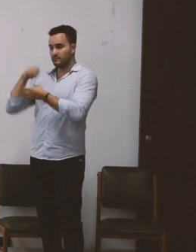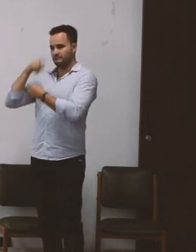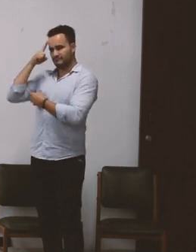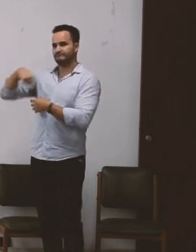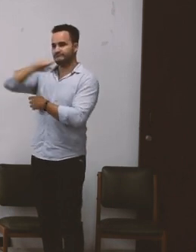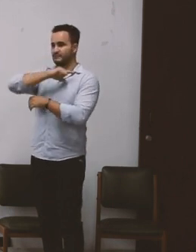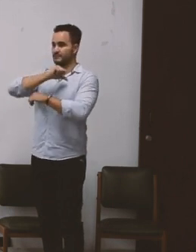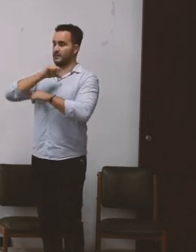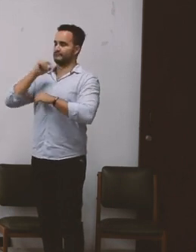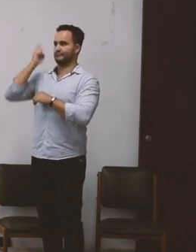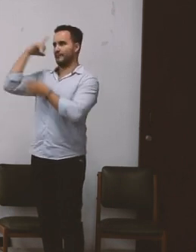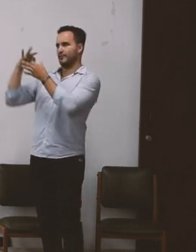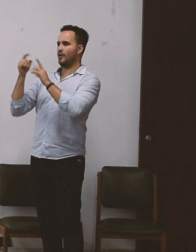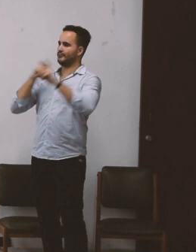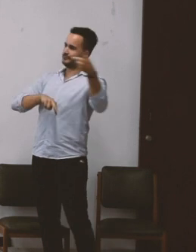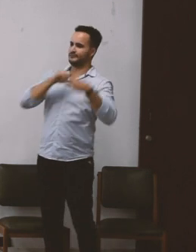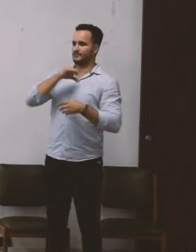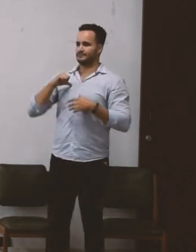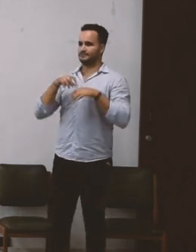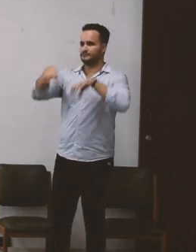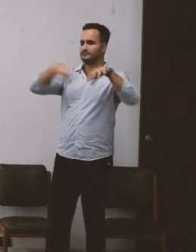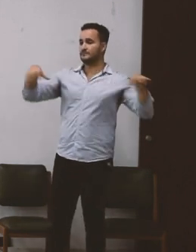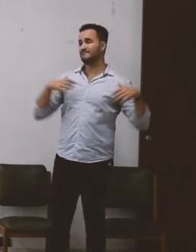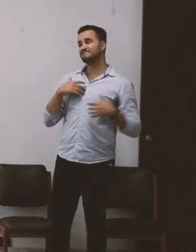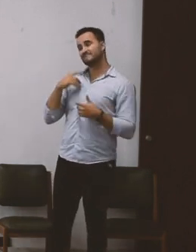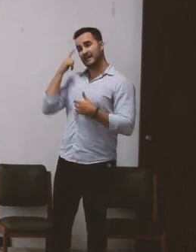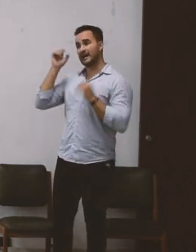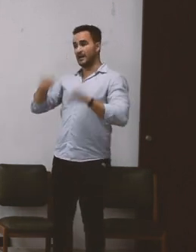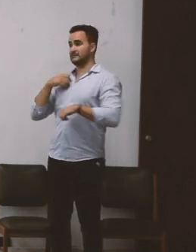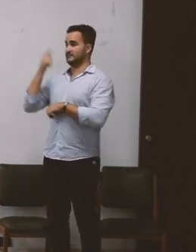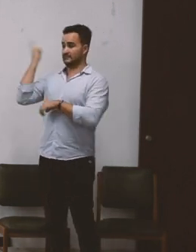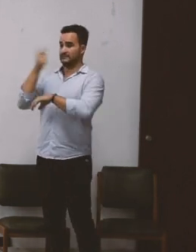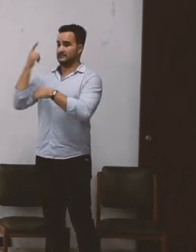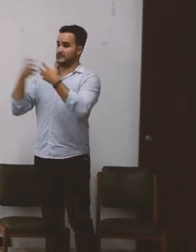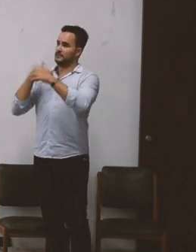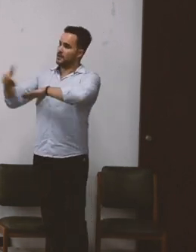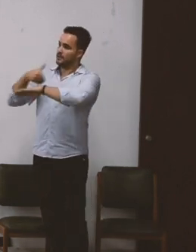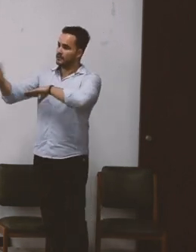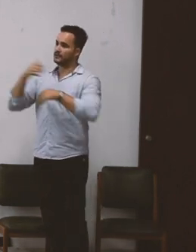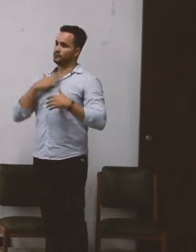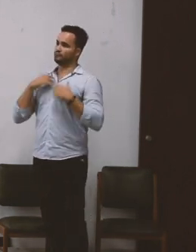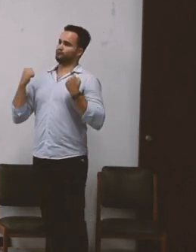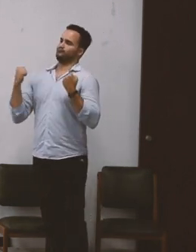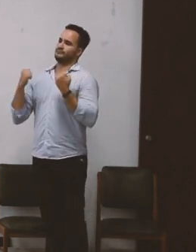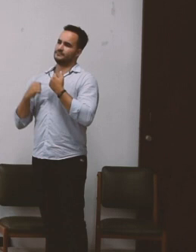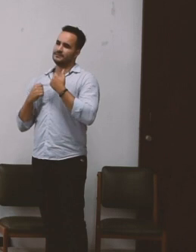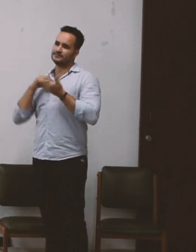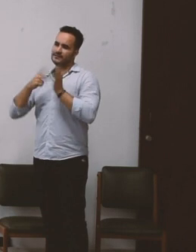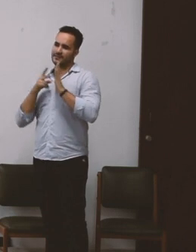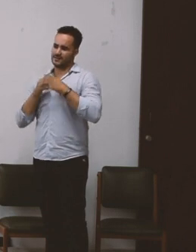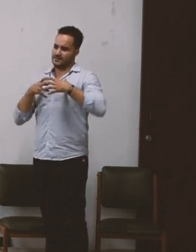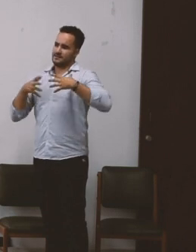bienestar. Así que quienes son incapaces de cumplir con el requisito adquisitivo se convierten automáticamente en poblaciones